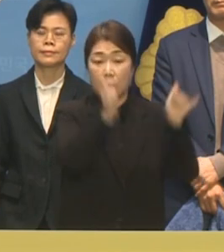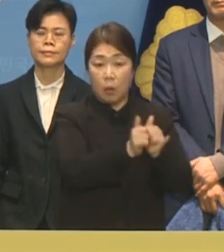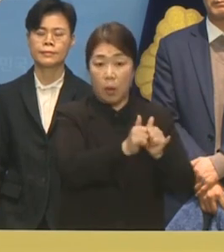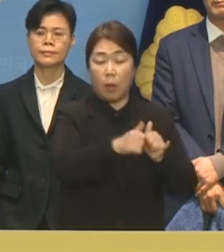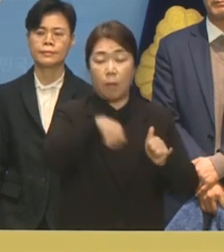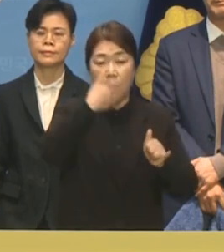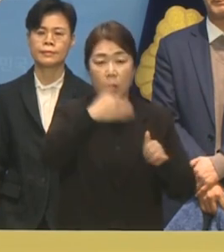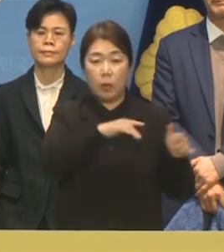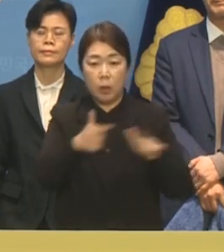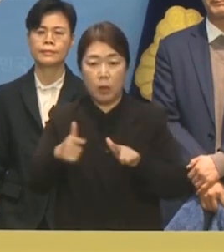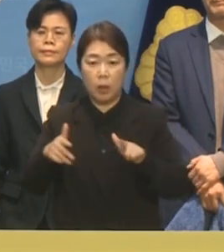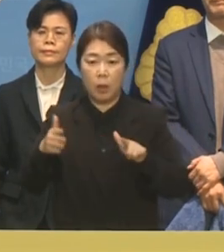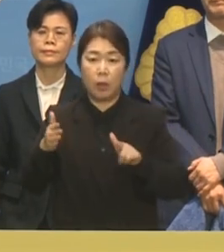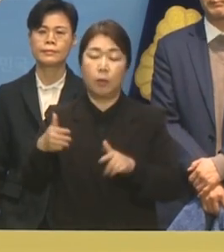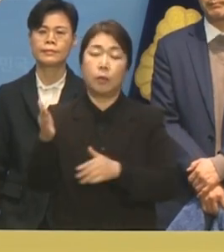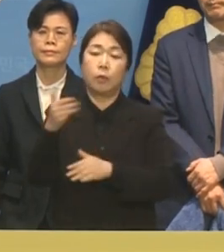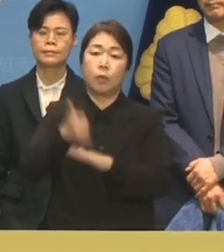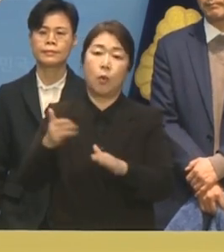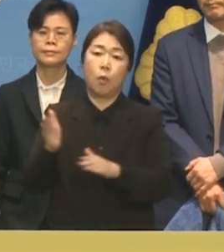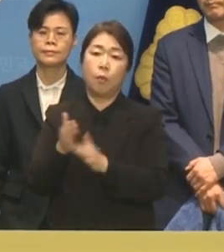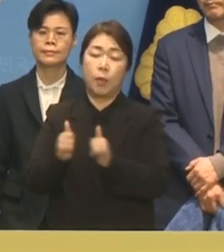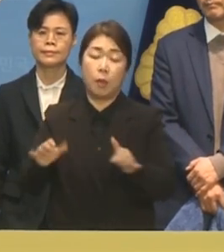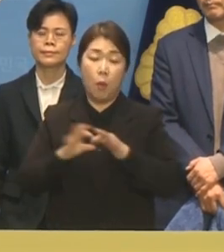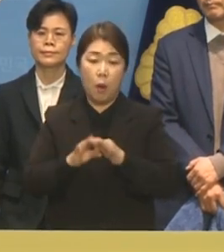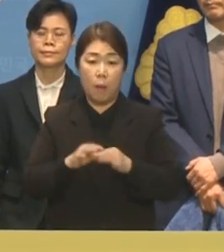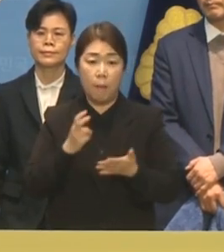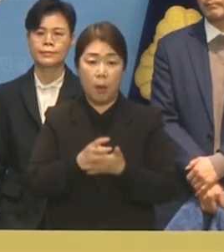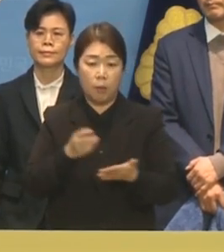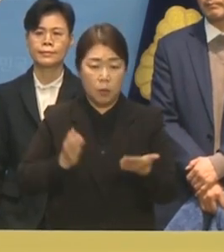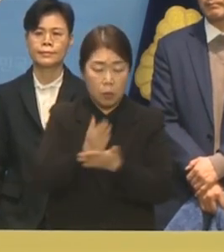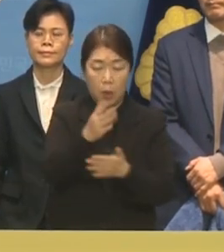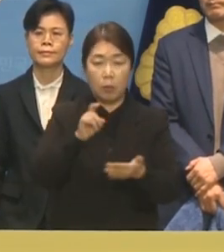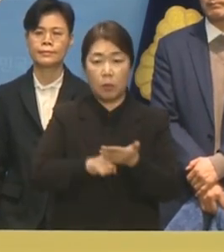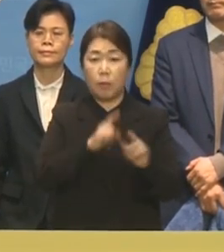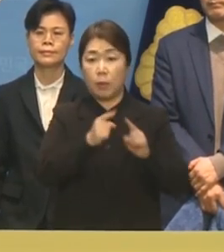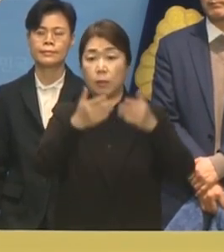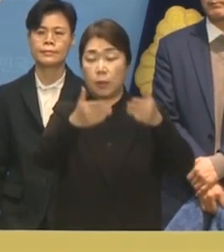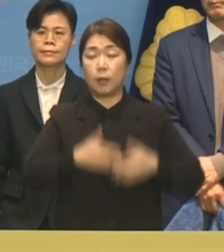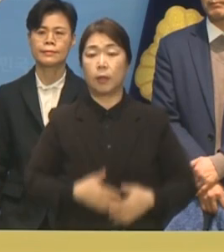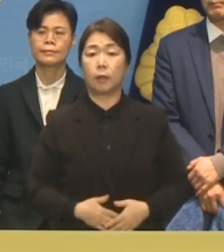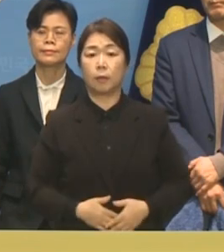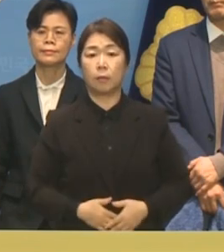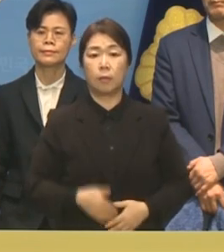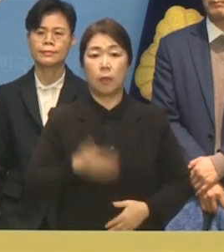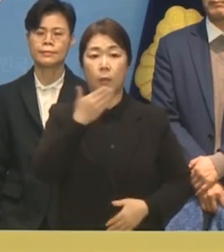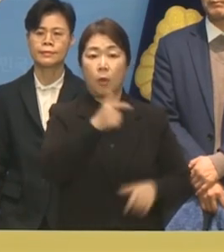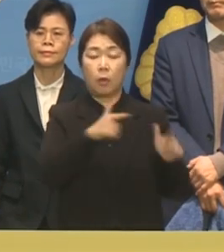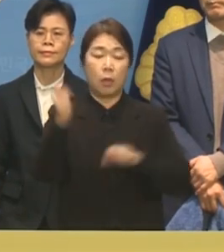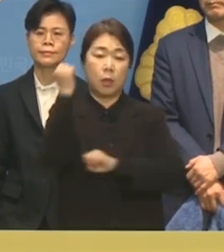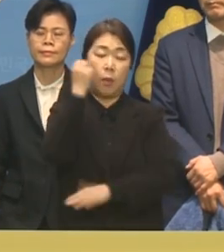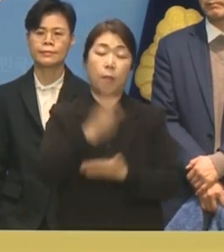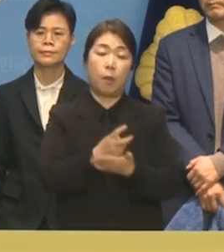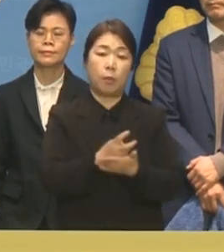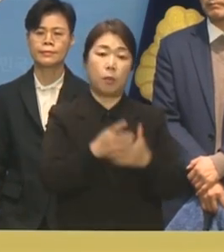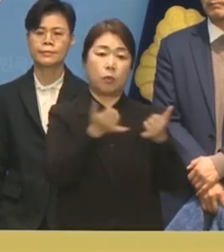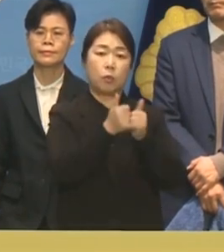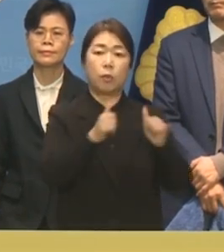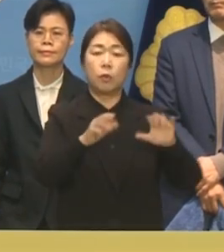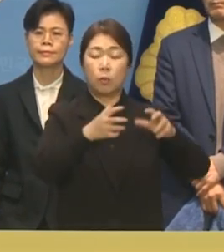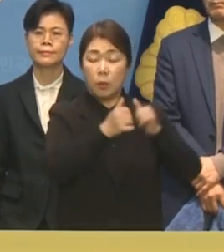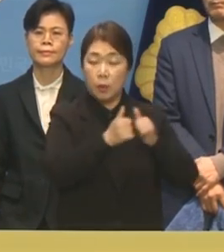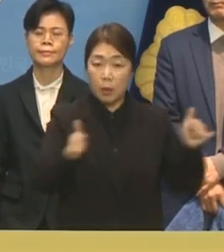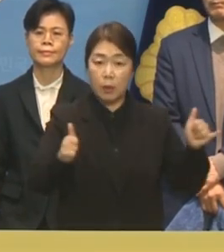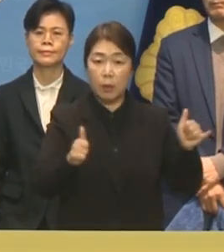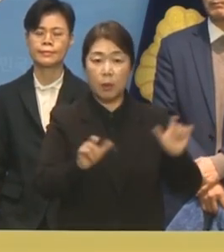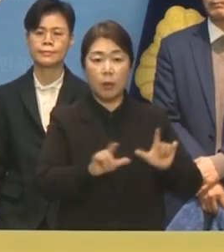농어민 관련 민생 법안의 조속한 통과의 입법을 촉구합니다. 먹거리 기본법은 국내외적으로 심화되고